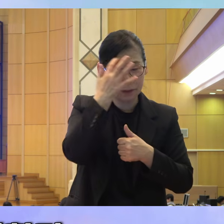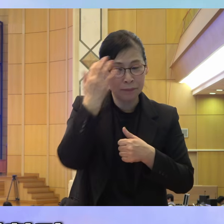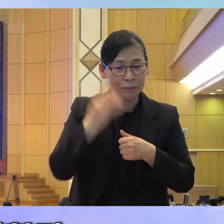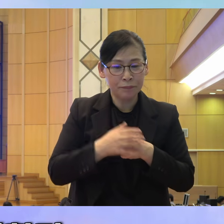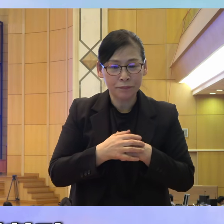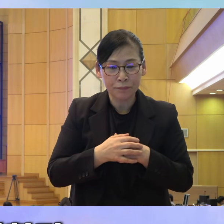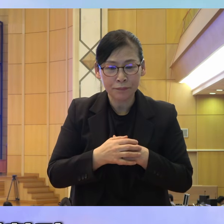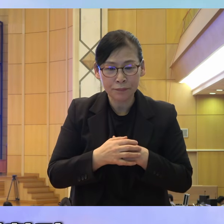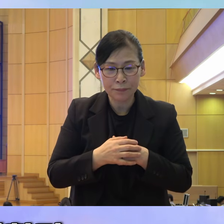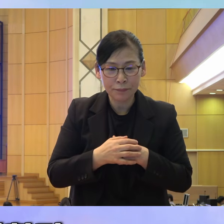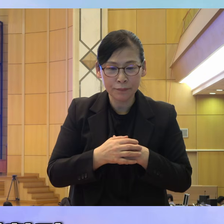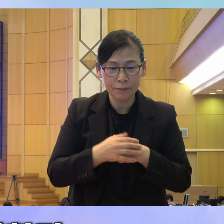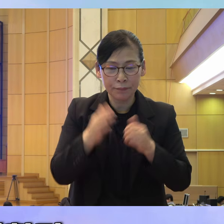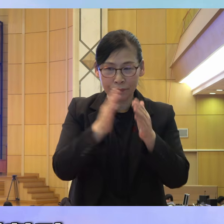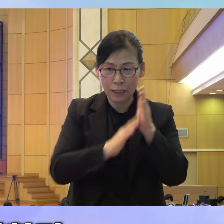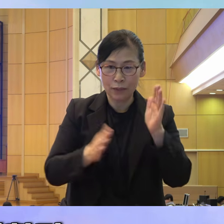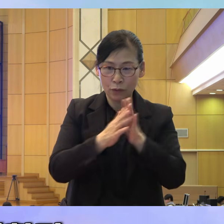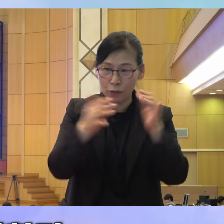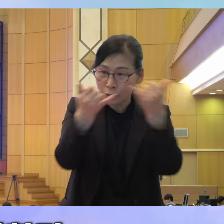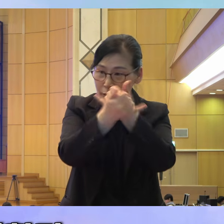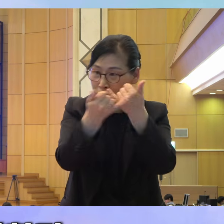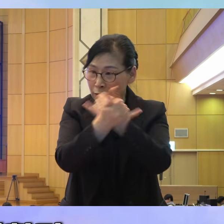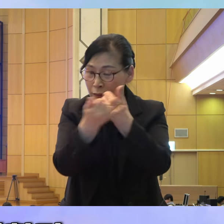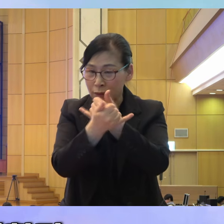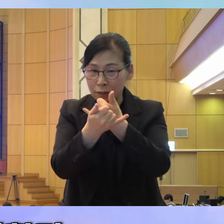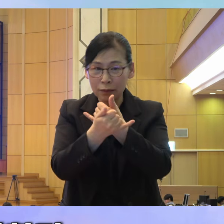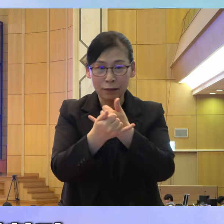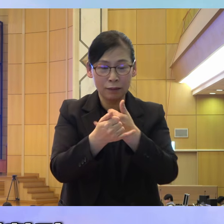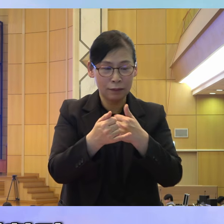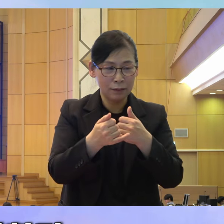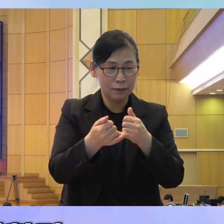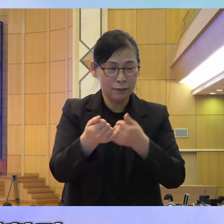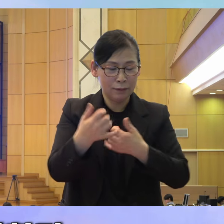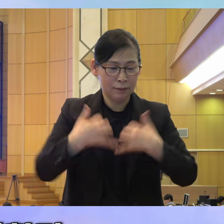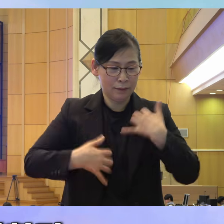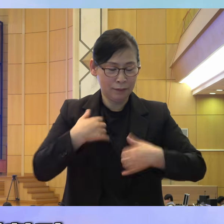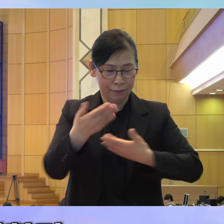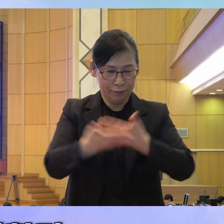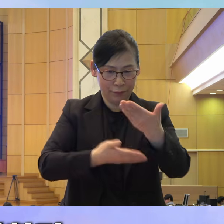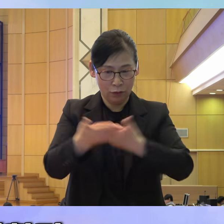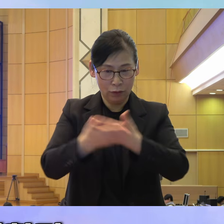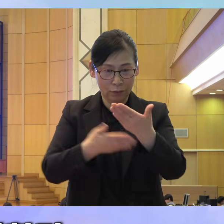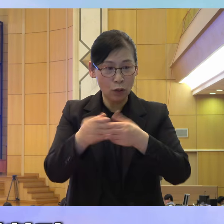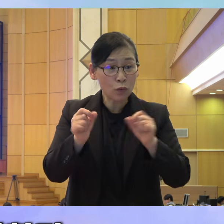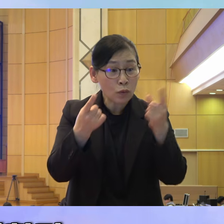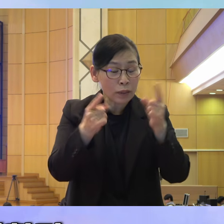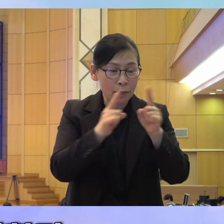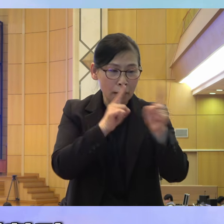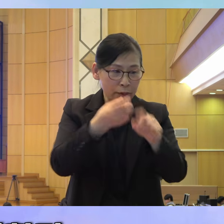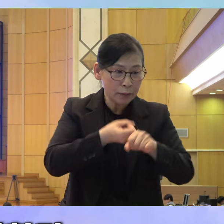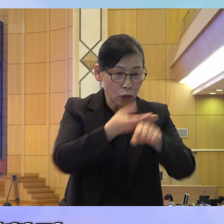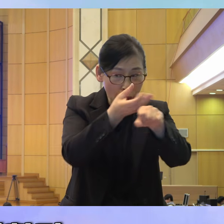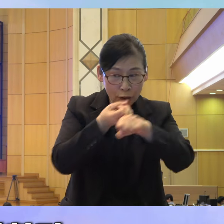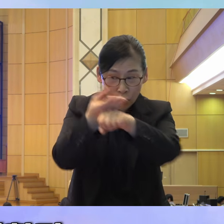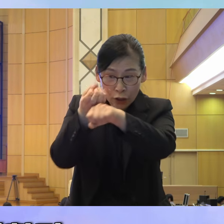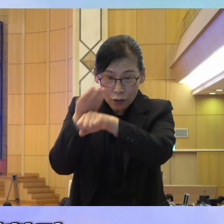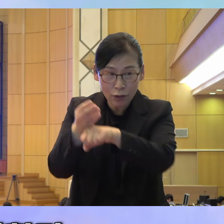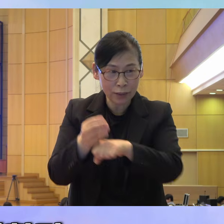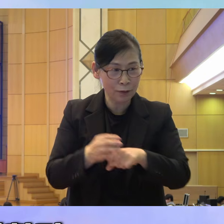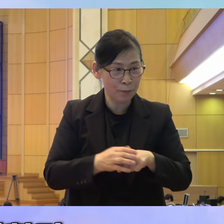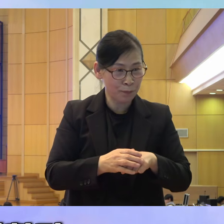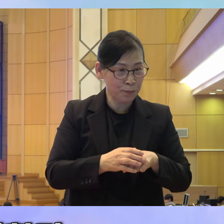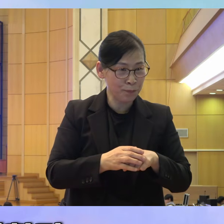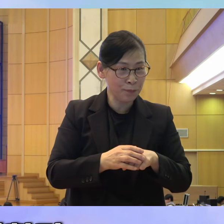또 가족 친지들과 즐거운 명절이 되심과 동시에 말씀도